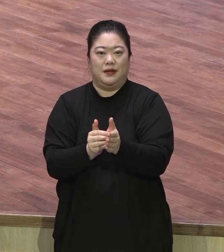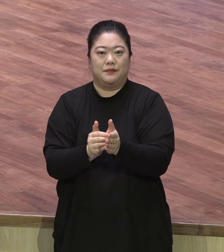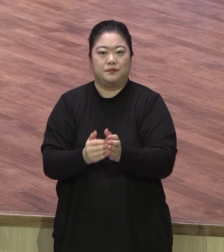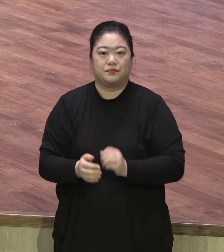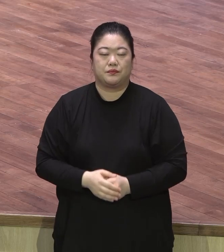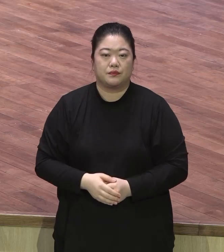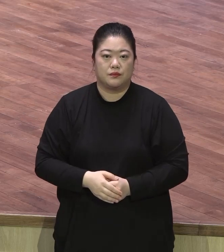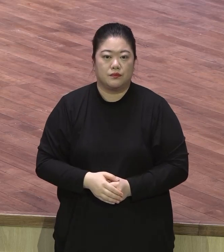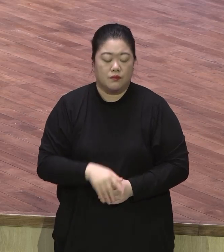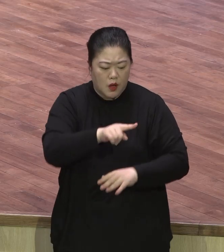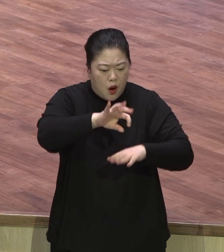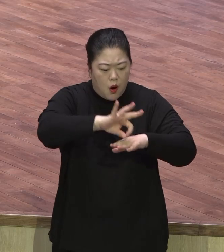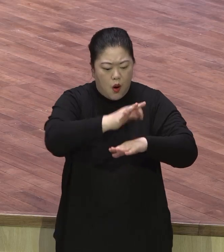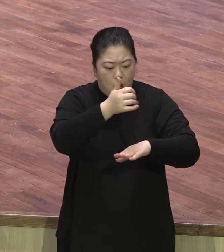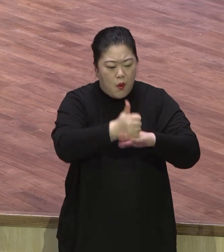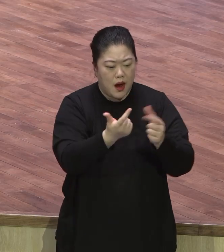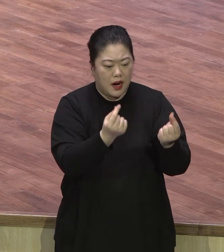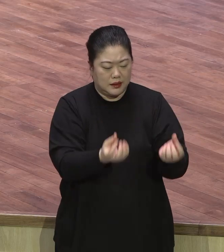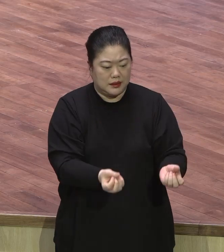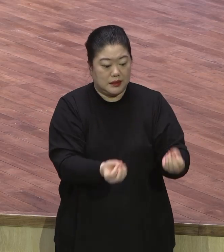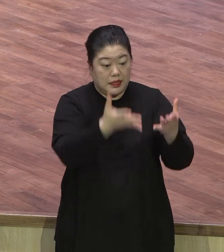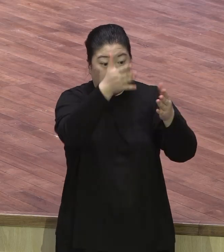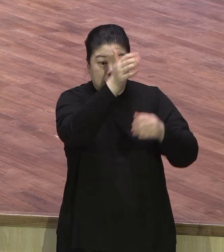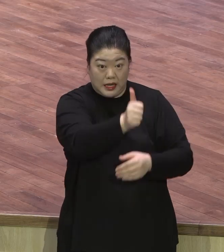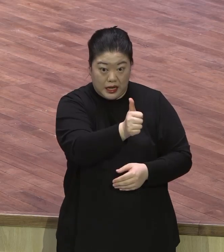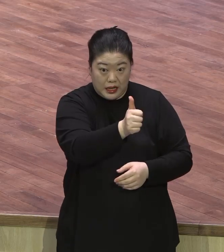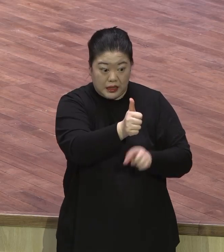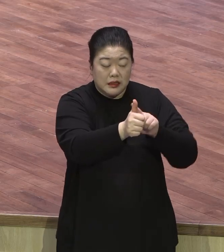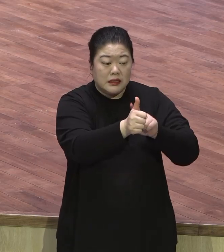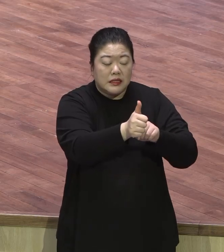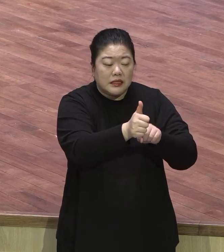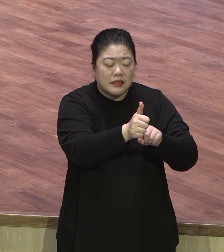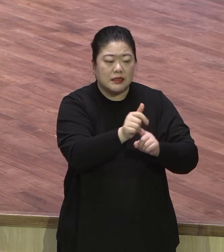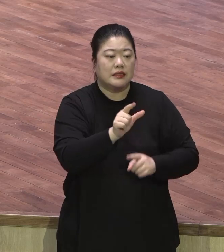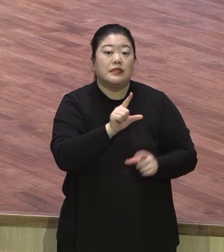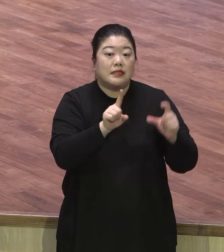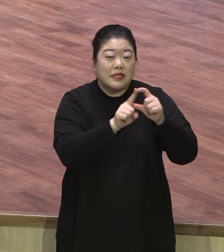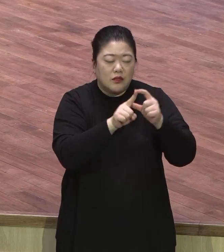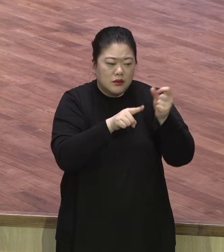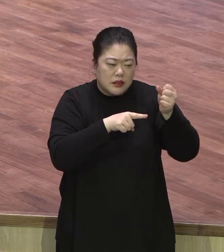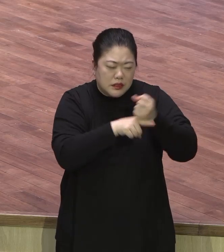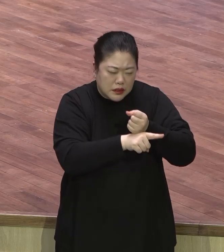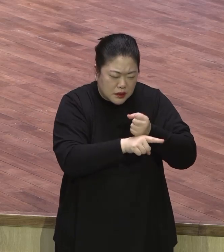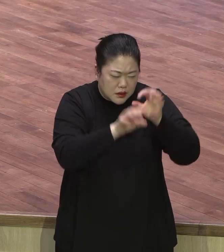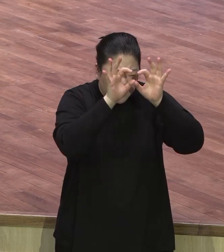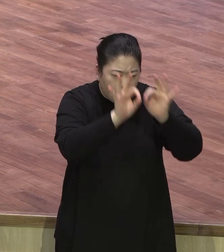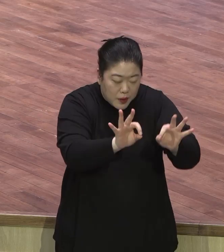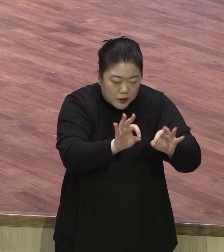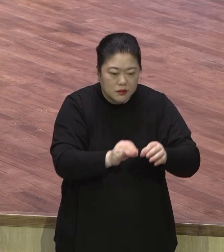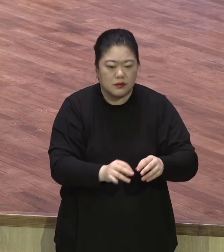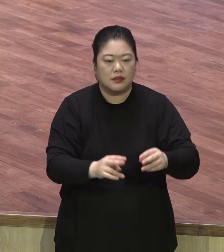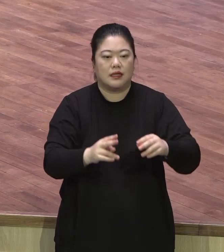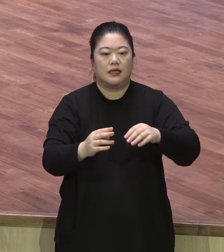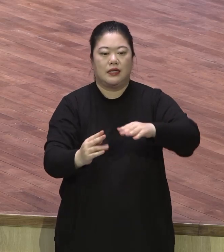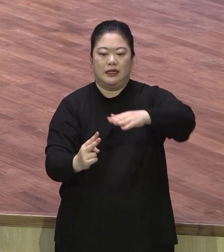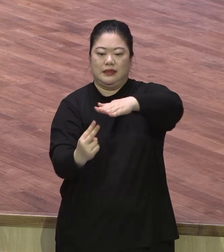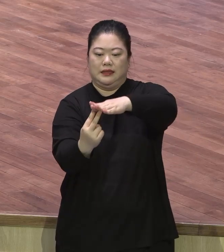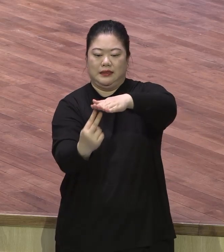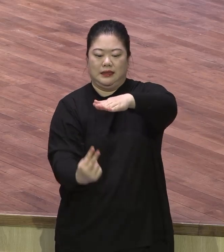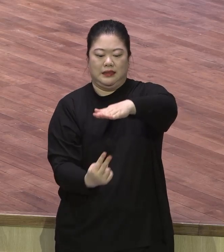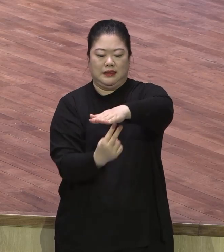왕같은 제사장 라틴으로 폰티펙스랍니다 폰티펙스란 말은 다리를 놓는 사람 그런 뜻이